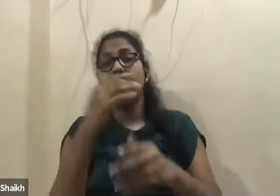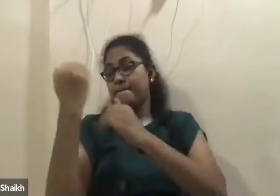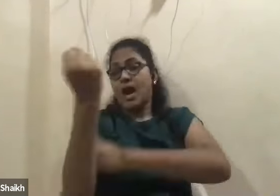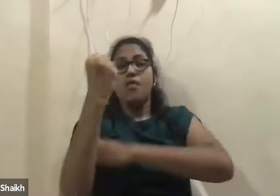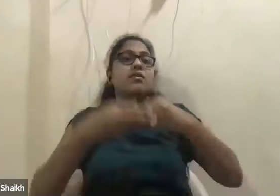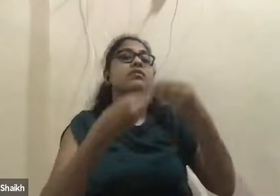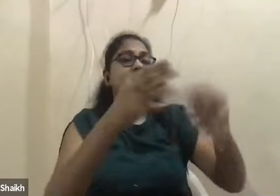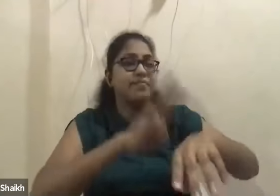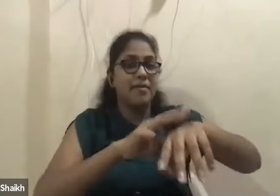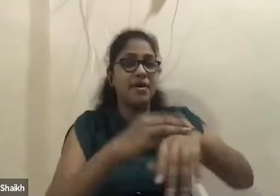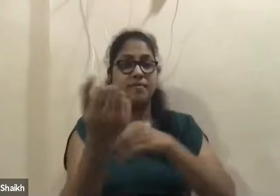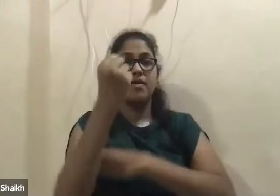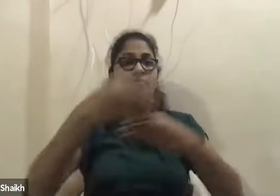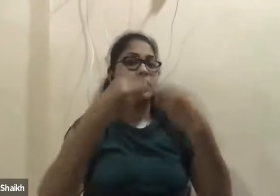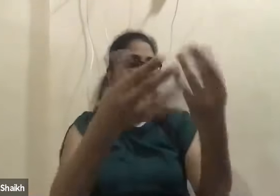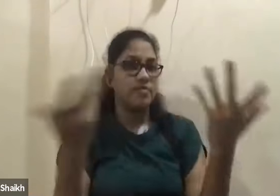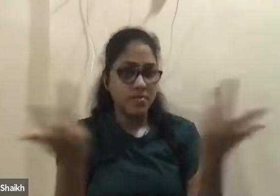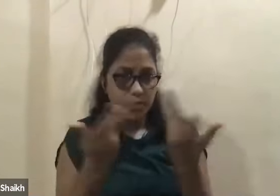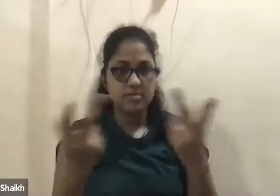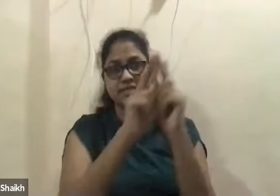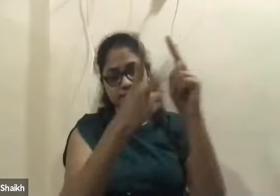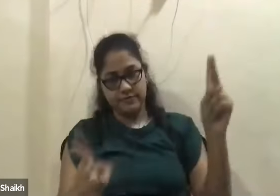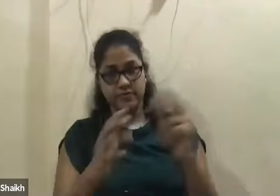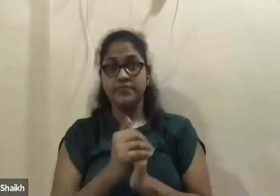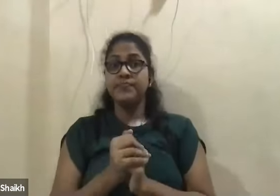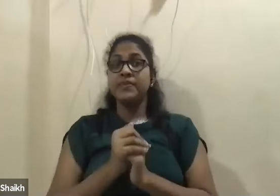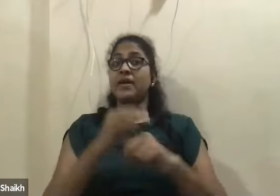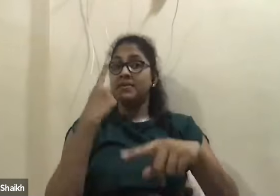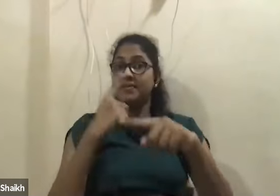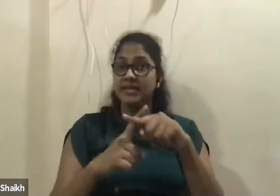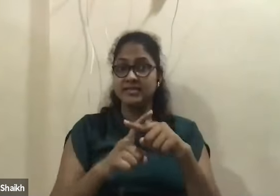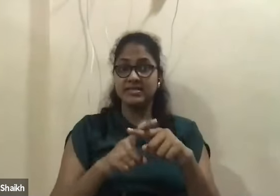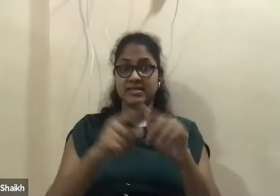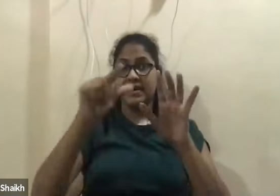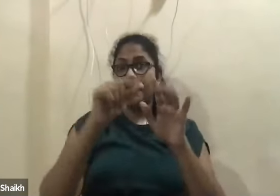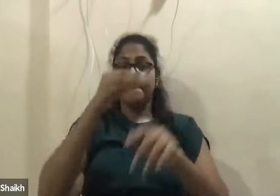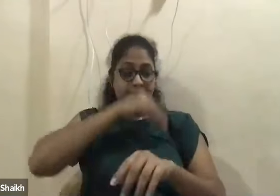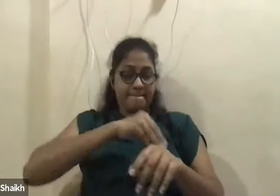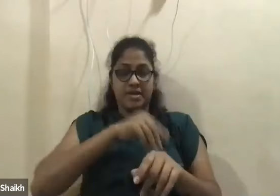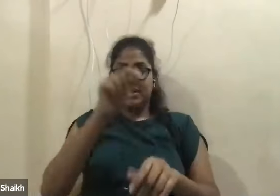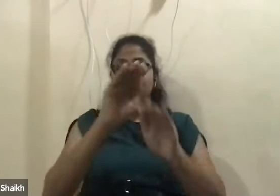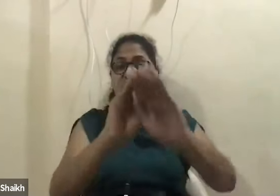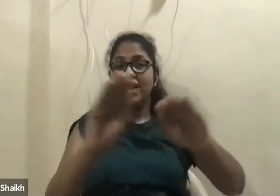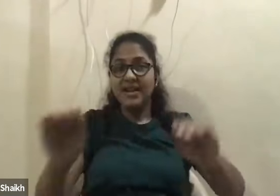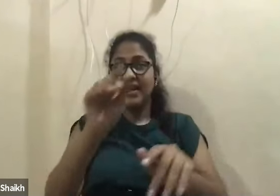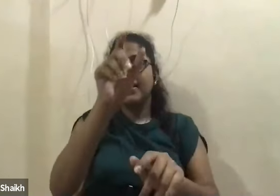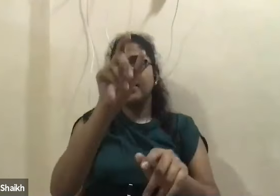trustees. Name of beneficiaries, या बेनिफिशियरी एक या एक से ज्यादा हो सकते